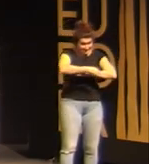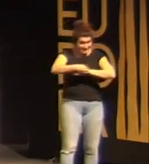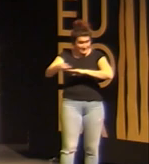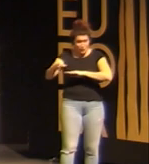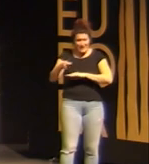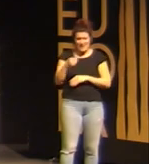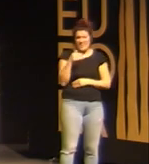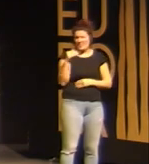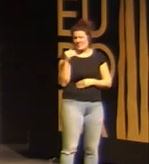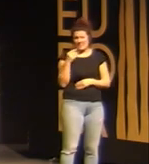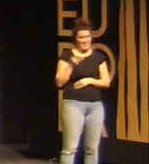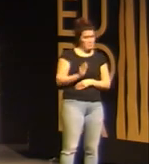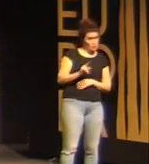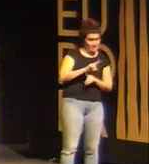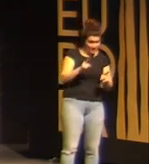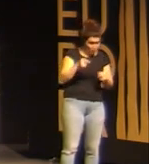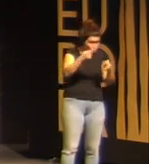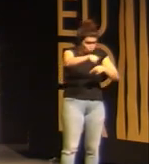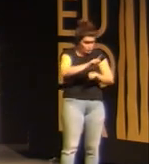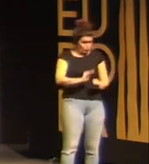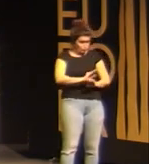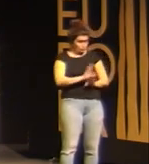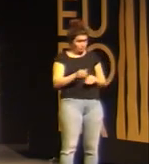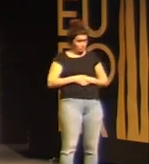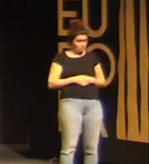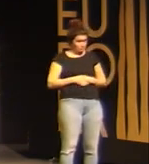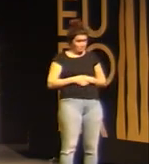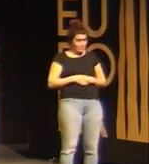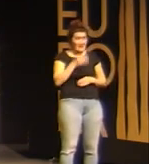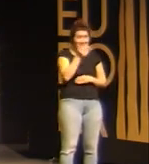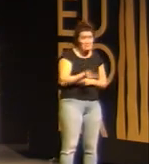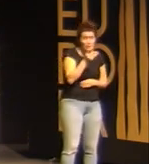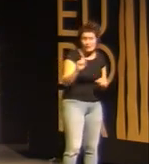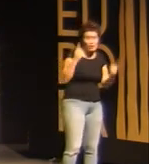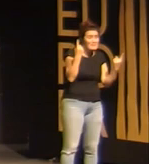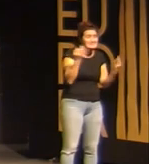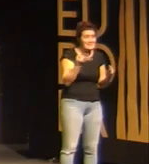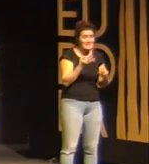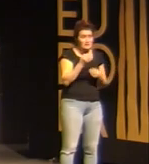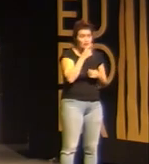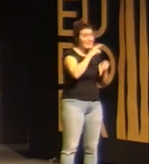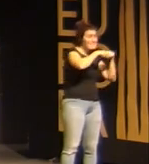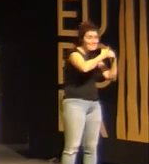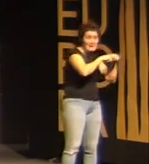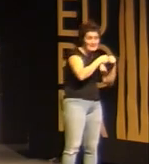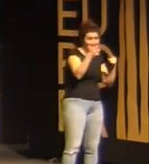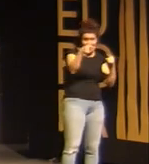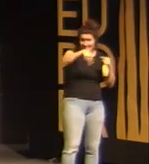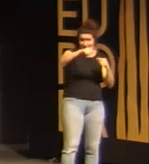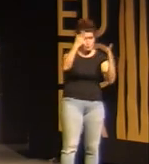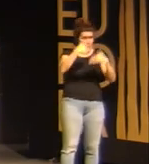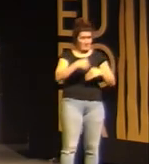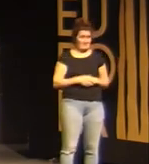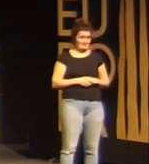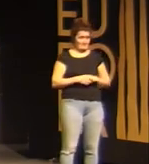me importa son los vuestros los que más me importan son de las familias que no están